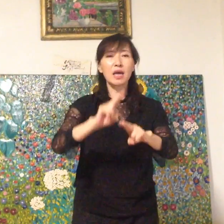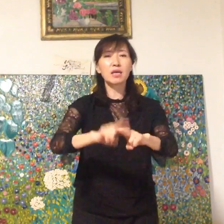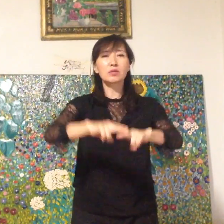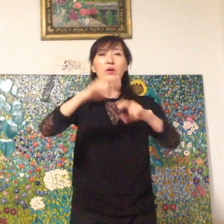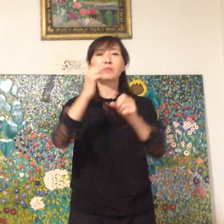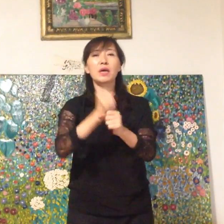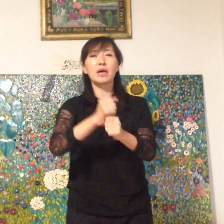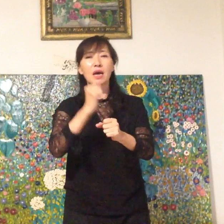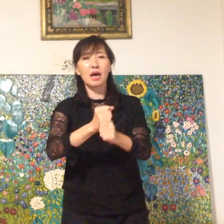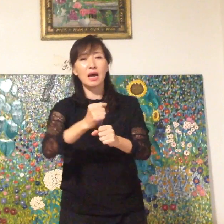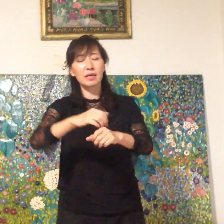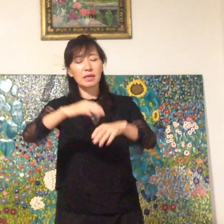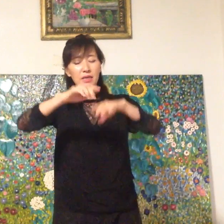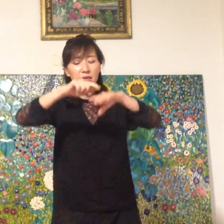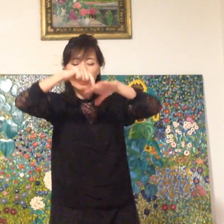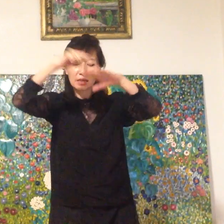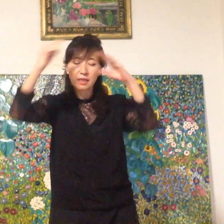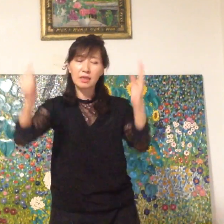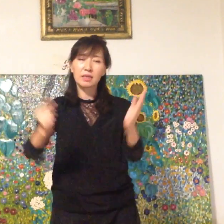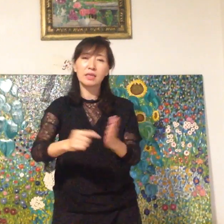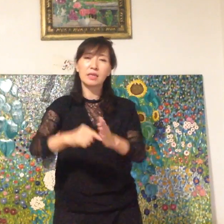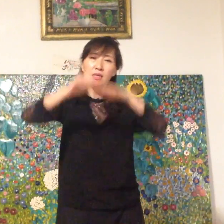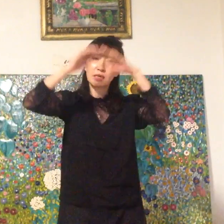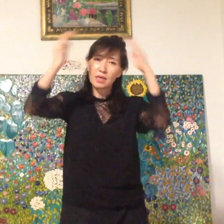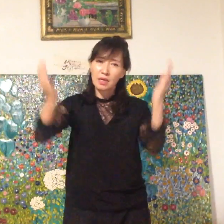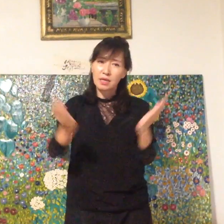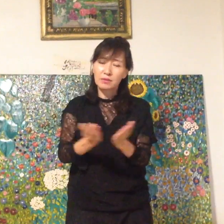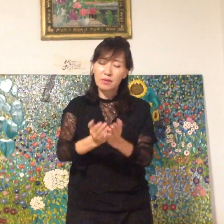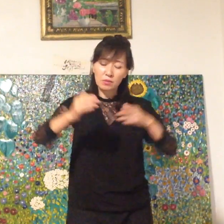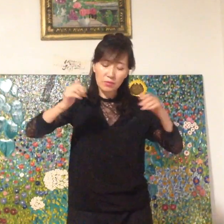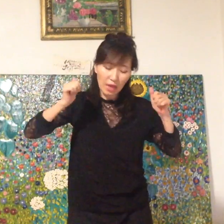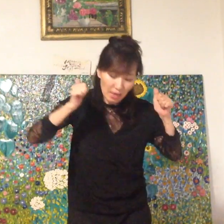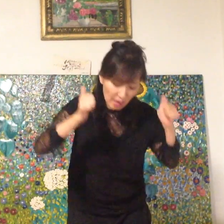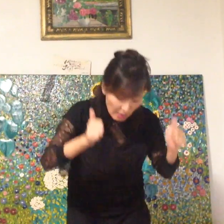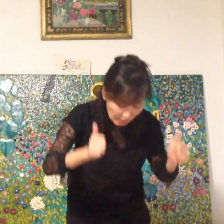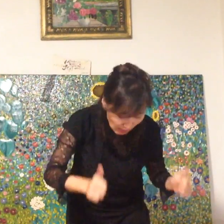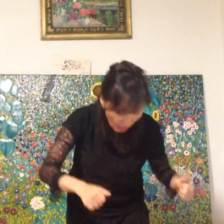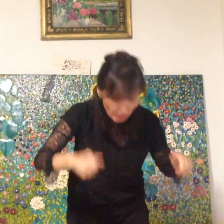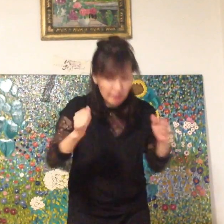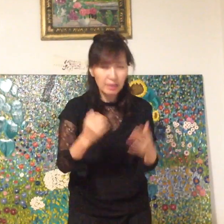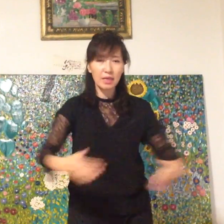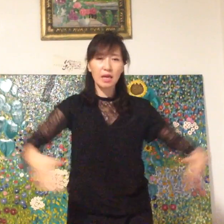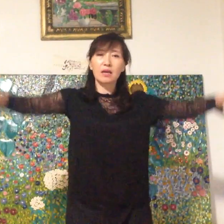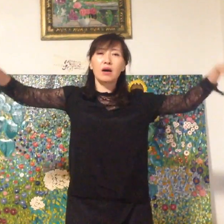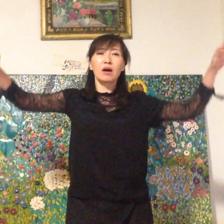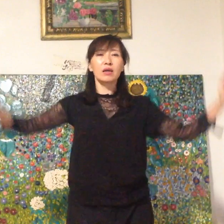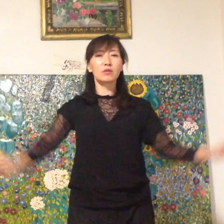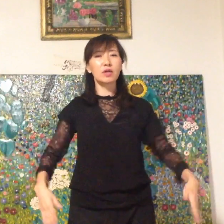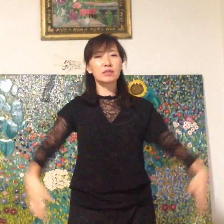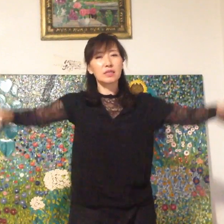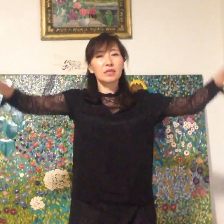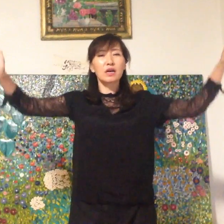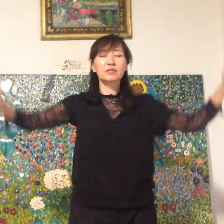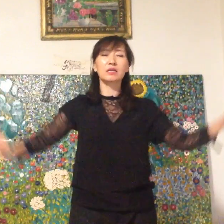경매하니 그룹 날개 사이에 비 마신 것처럼